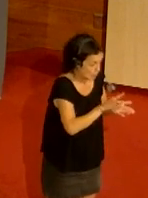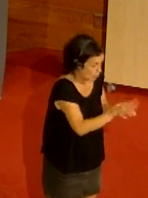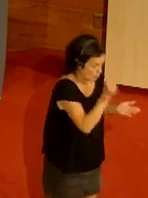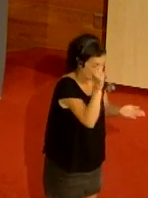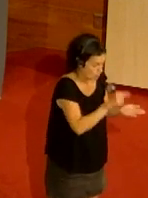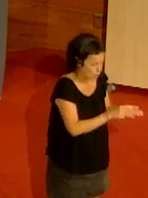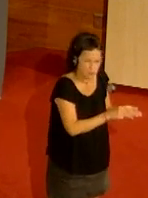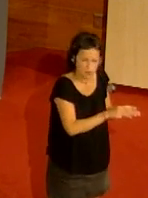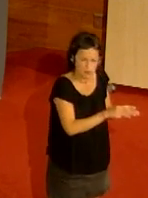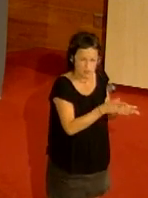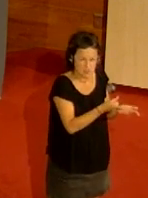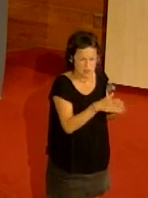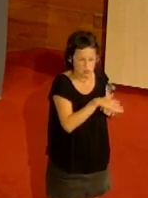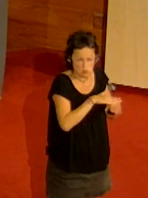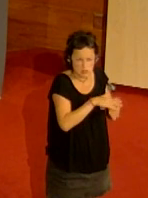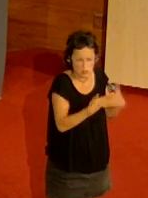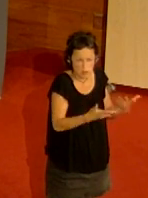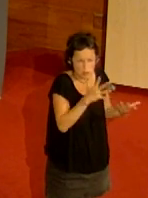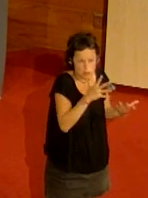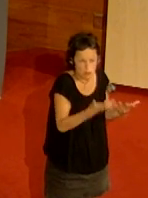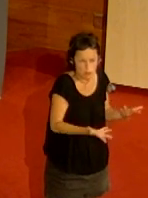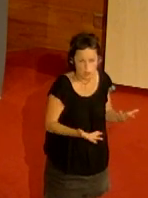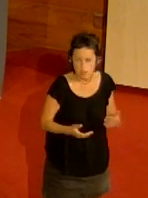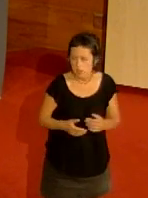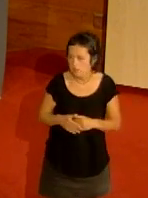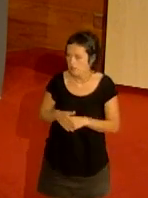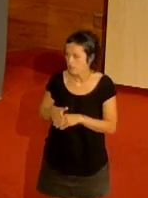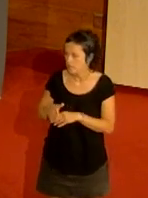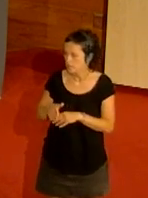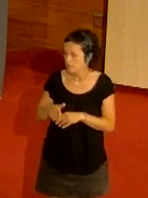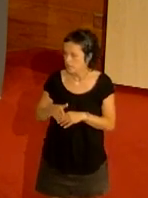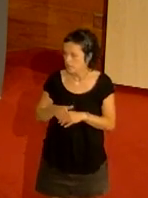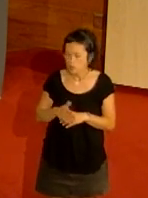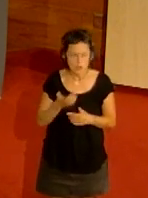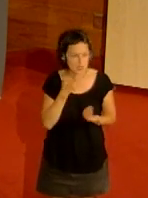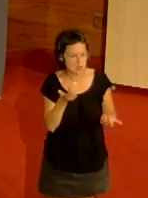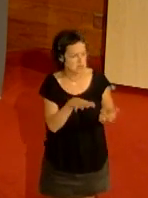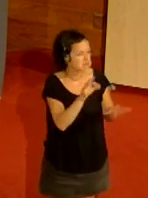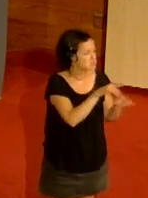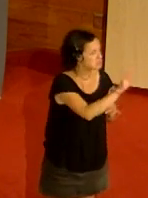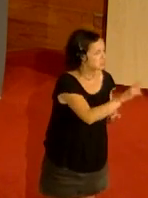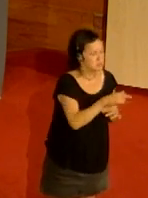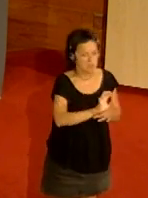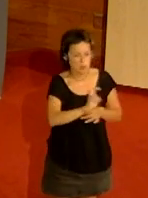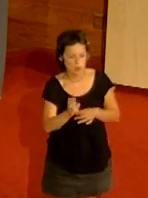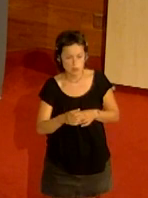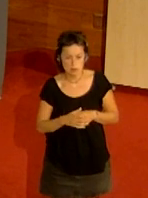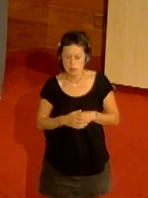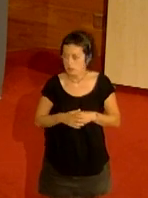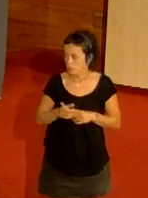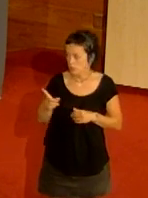esas devoluciones en caliente? Bueno, se basan, bueno, realmente van contra las leyes internacionales, eso por